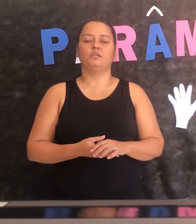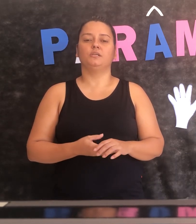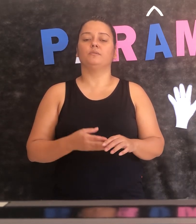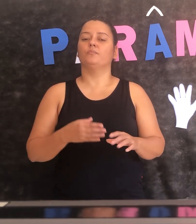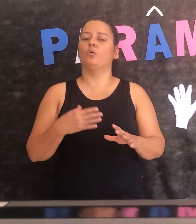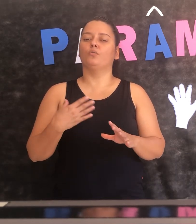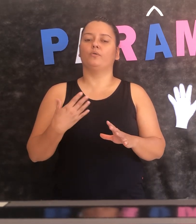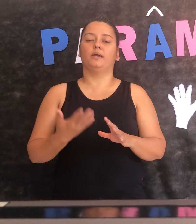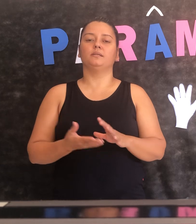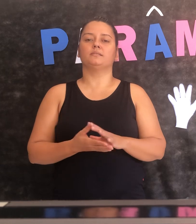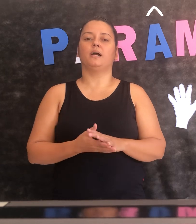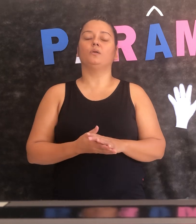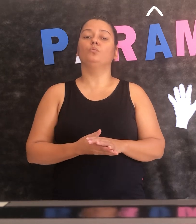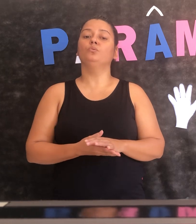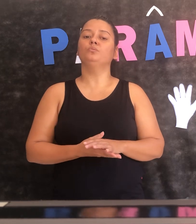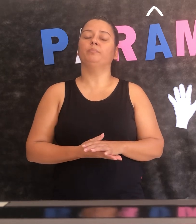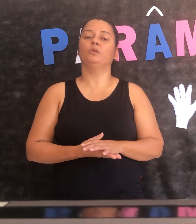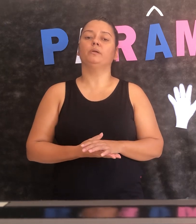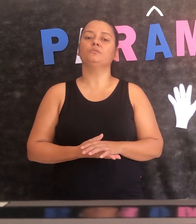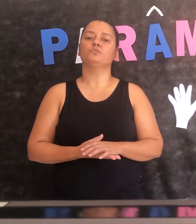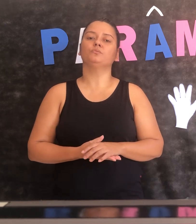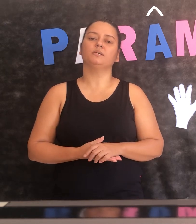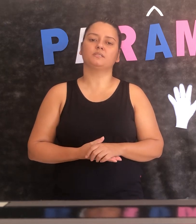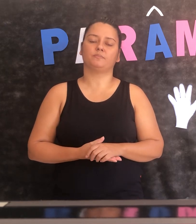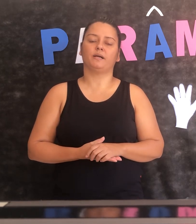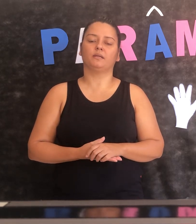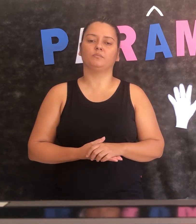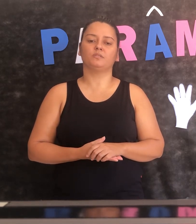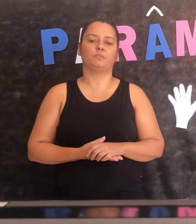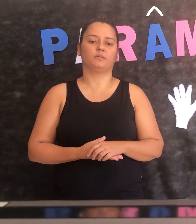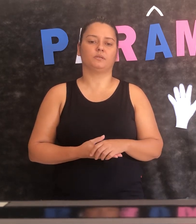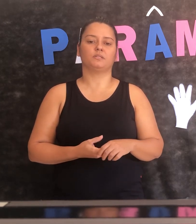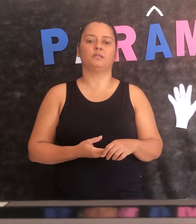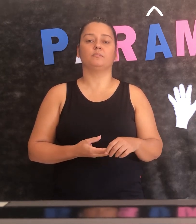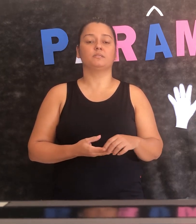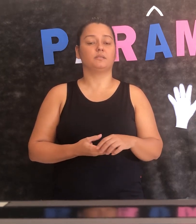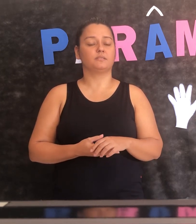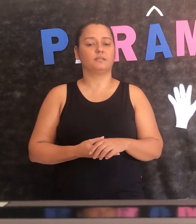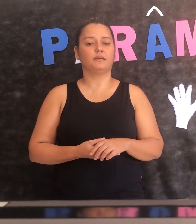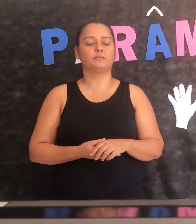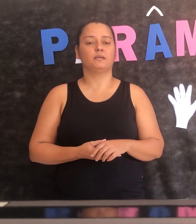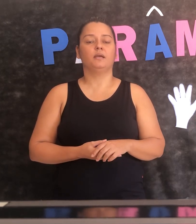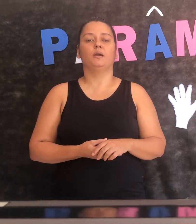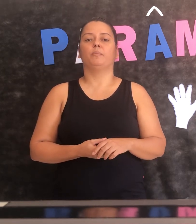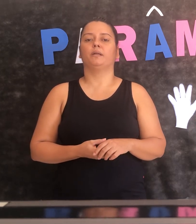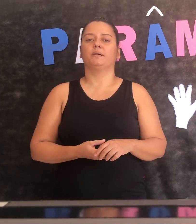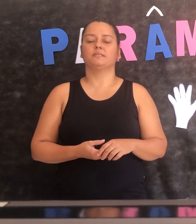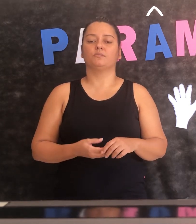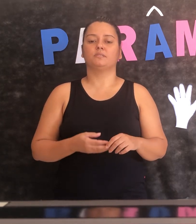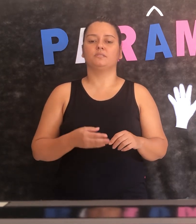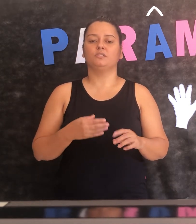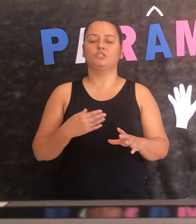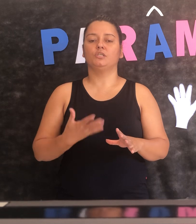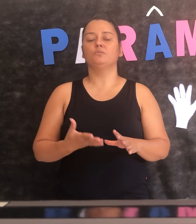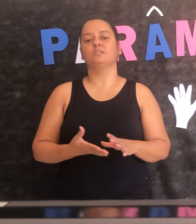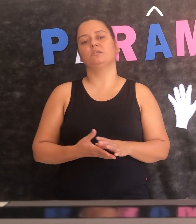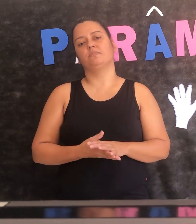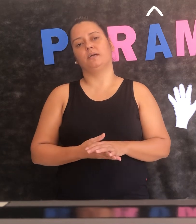existir ou realizar pelo menos um desses parâmetros importantes na língua brasileira de sinais, para passar o sentido, o significado